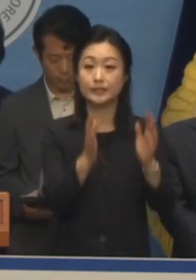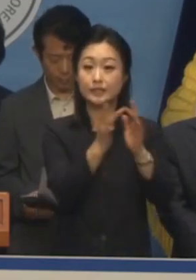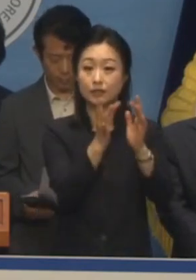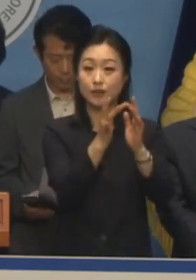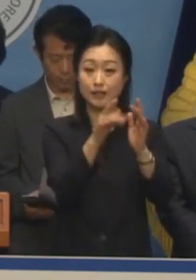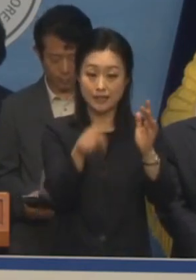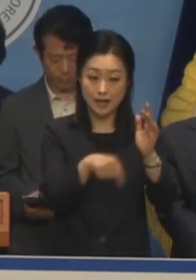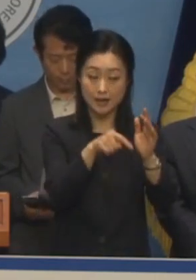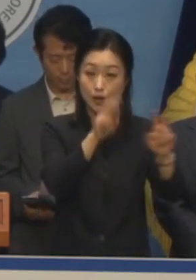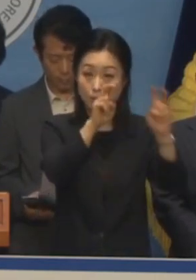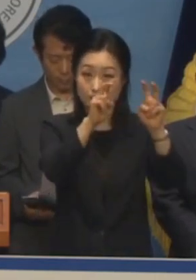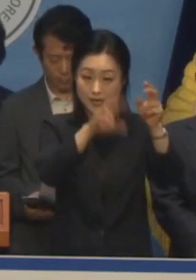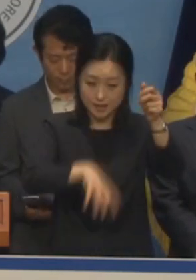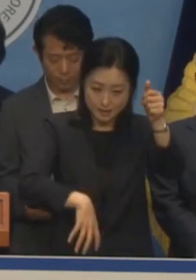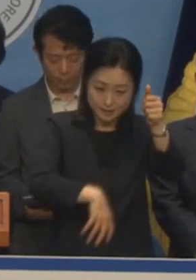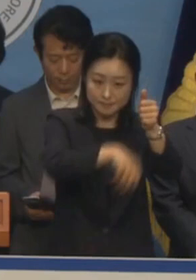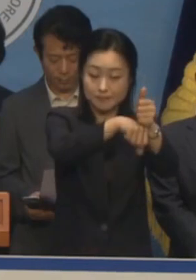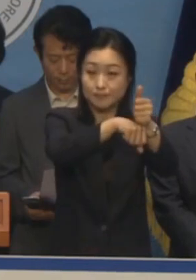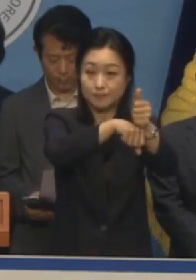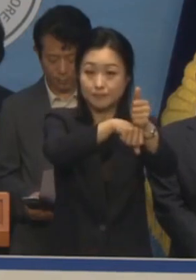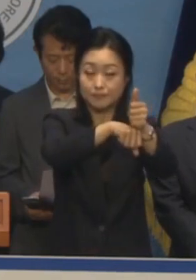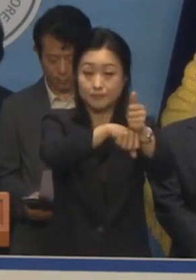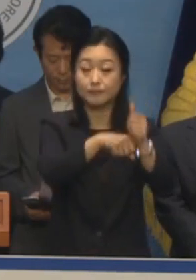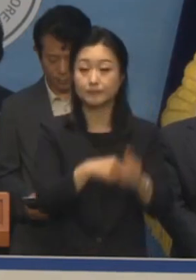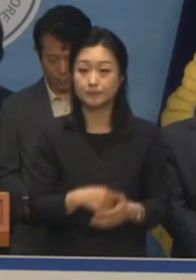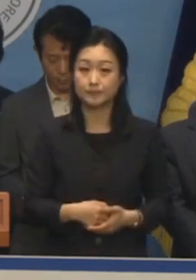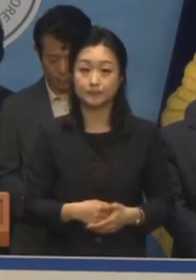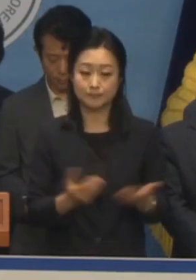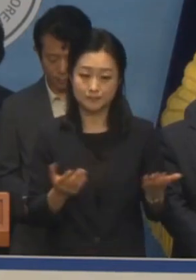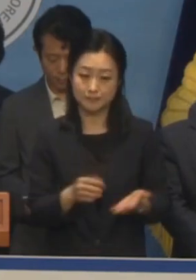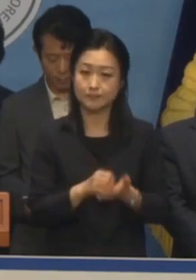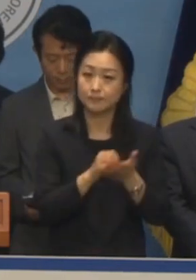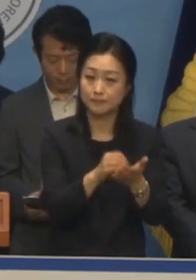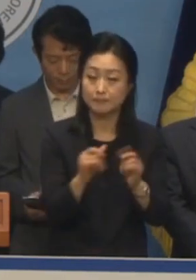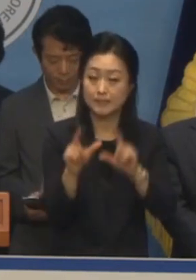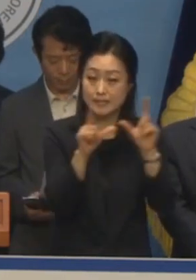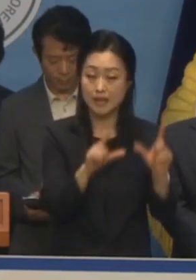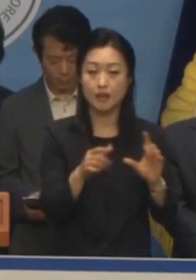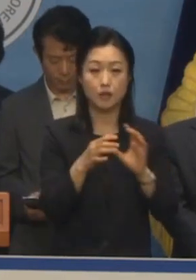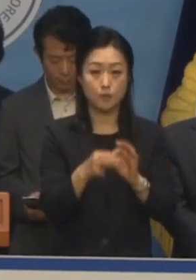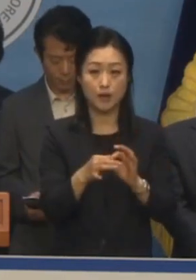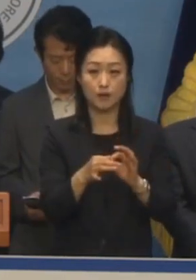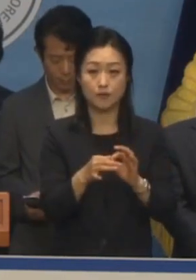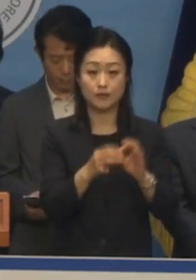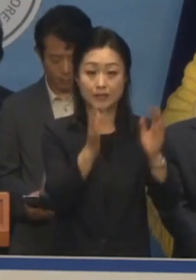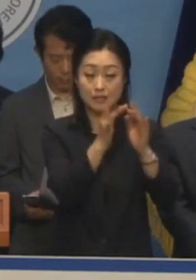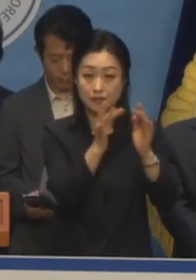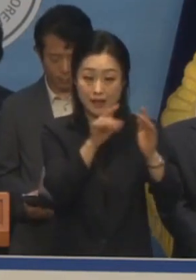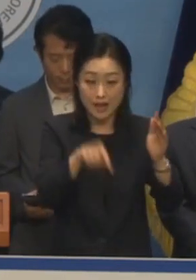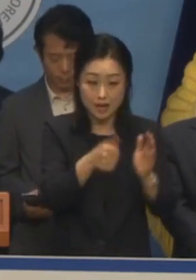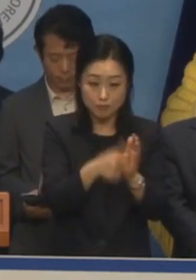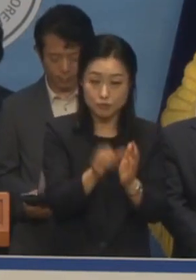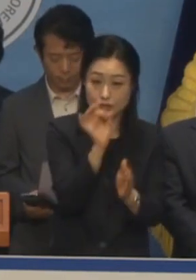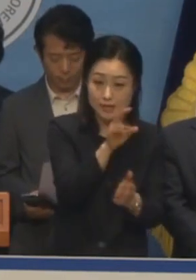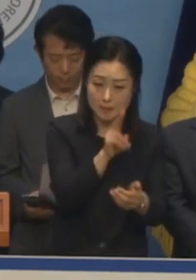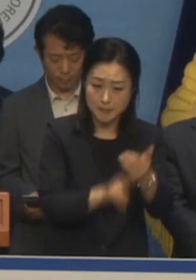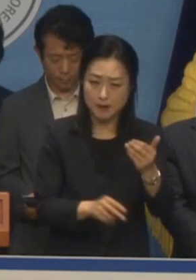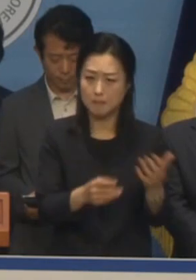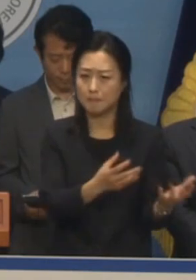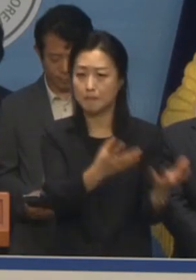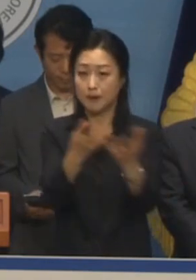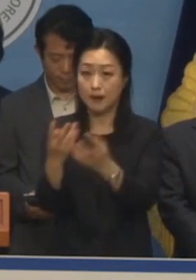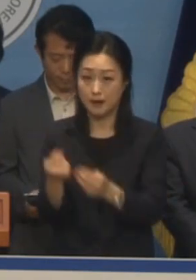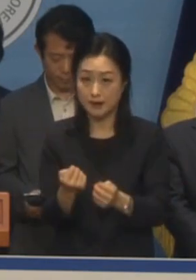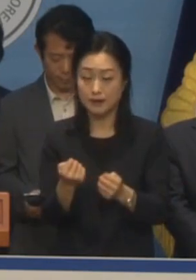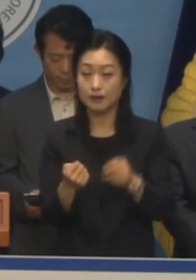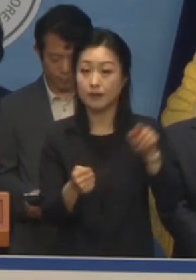온라인 플랫폼 기업의 영역으로 들어왔습니다. 민생 현장에서 플랫폼 시장의 비중이 커진 만큼 온라인